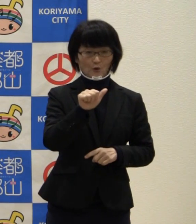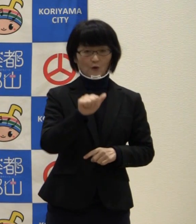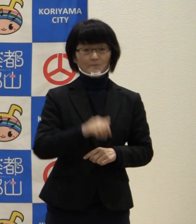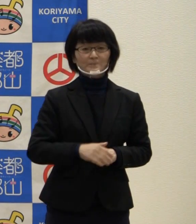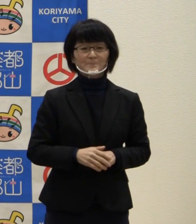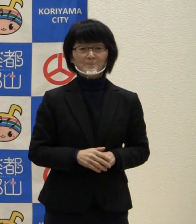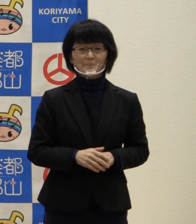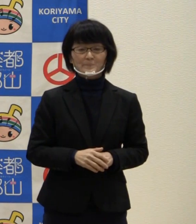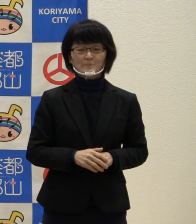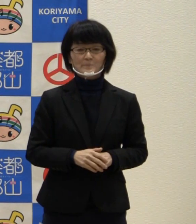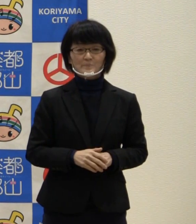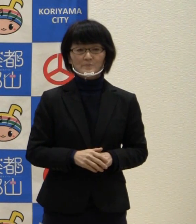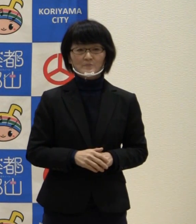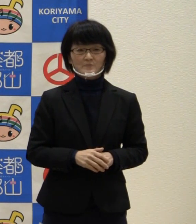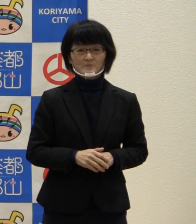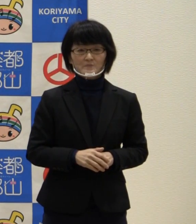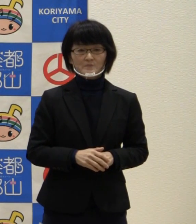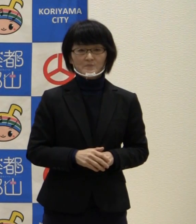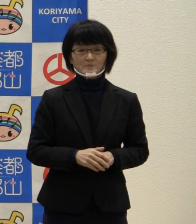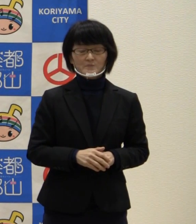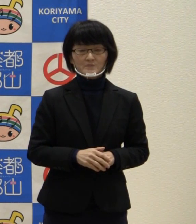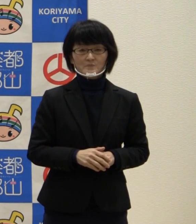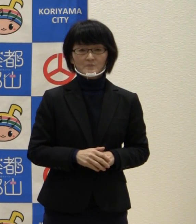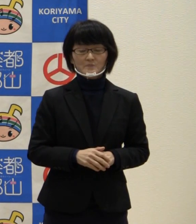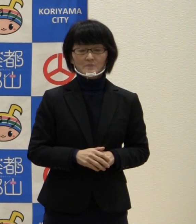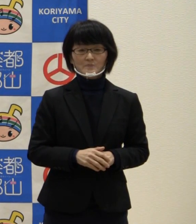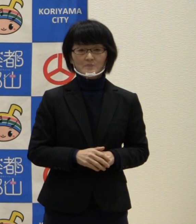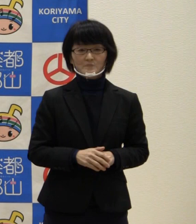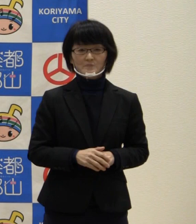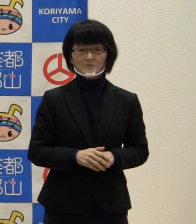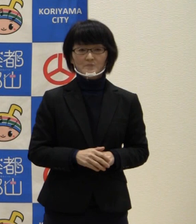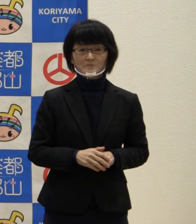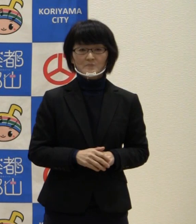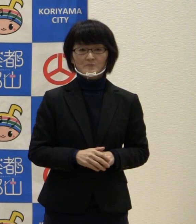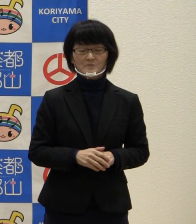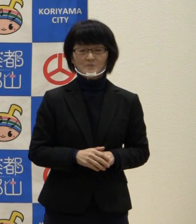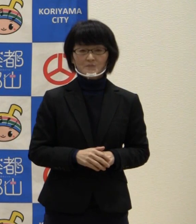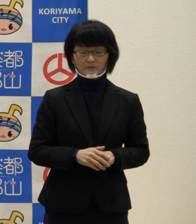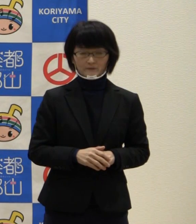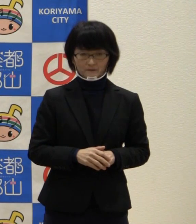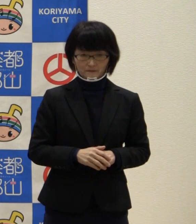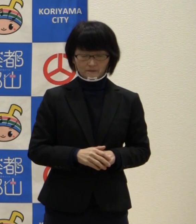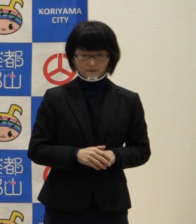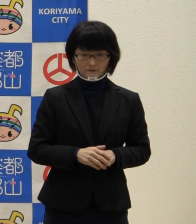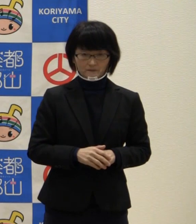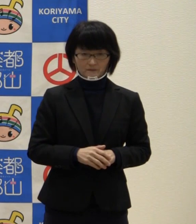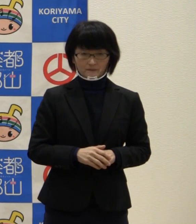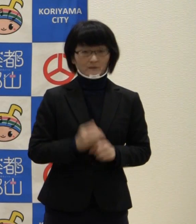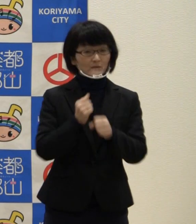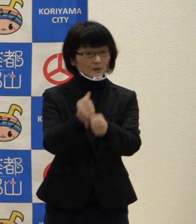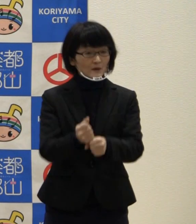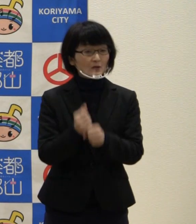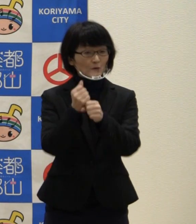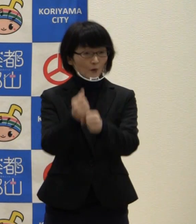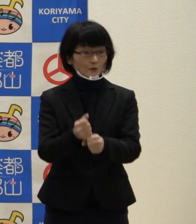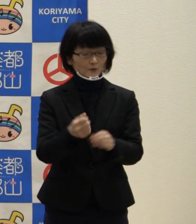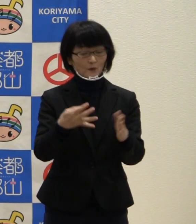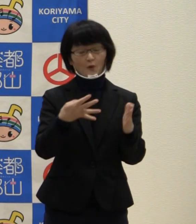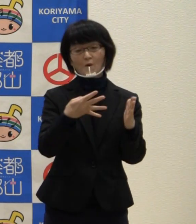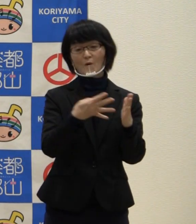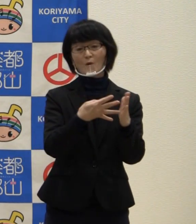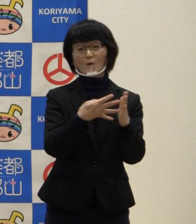。一言で申し上げますとですね、この分野については農業法人です